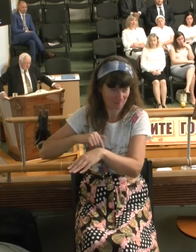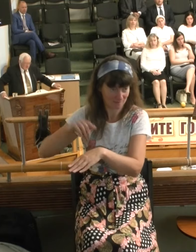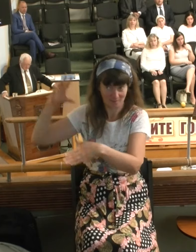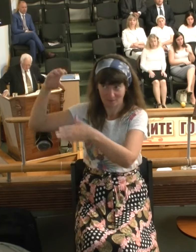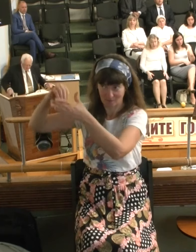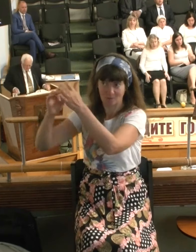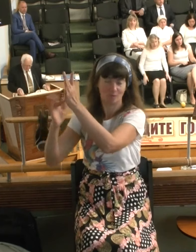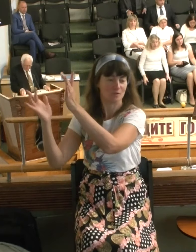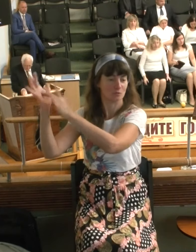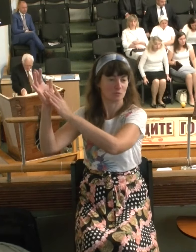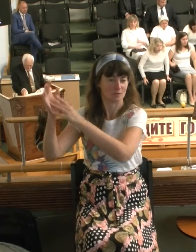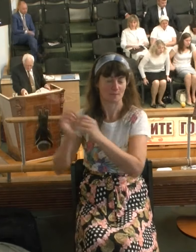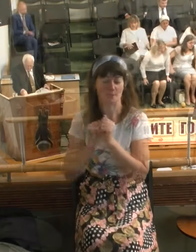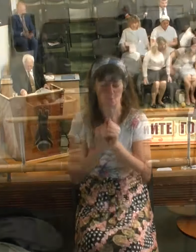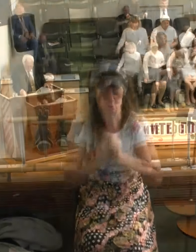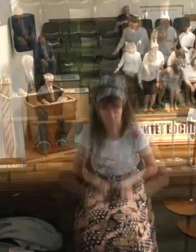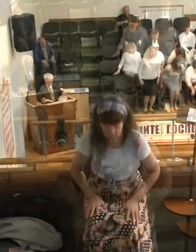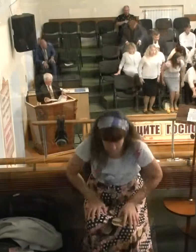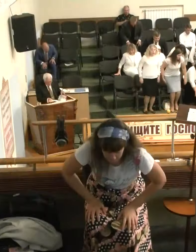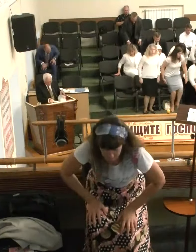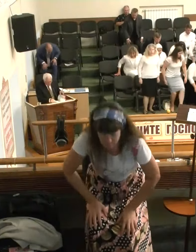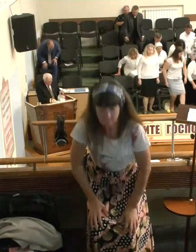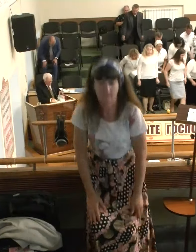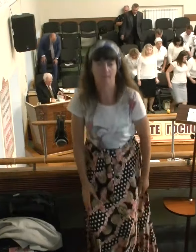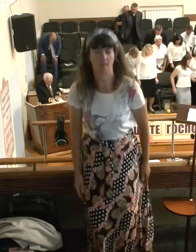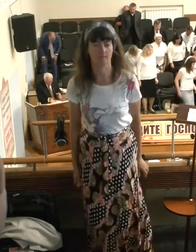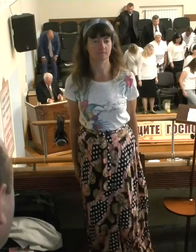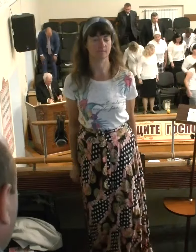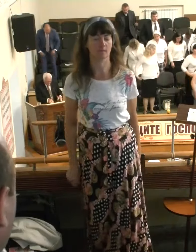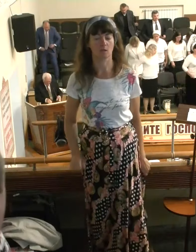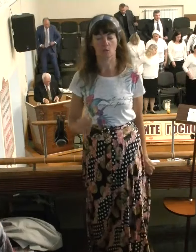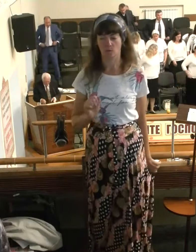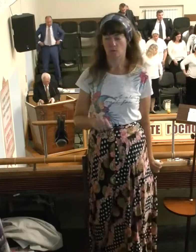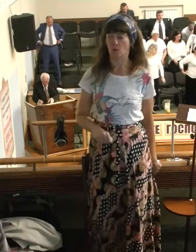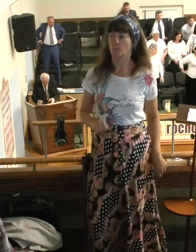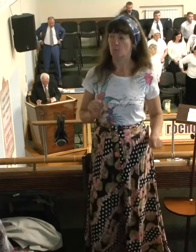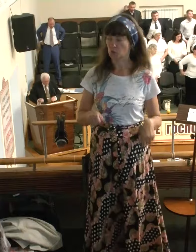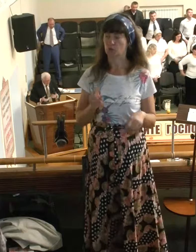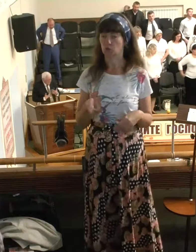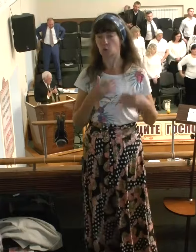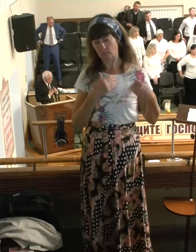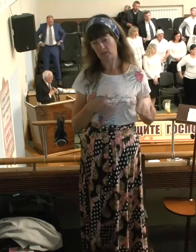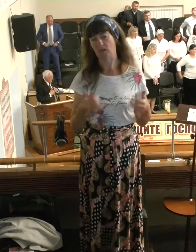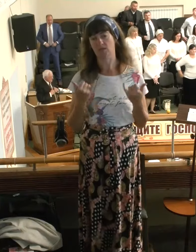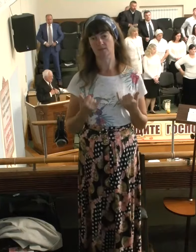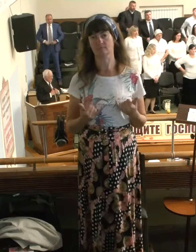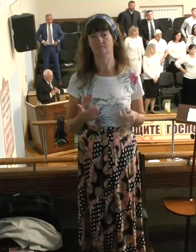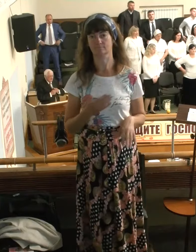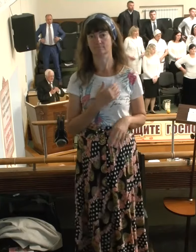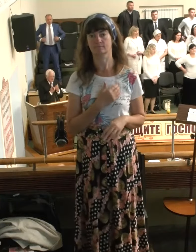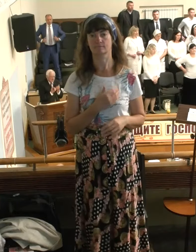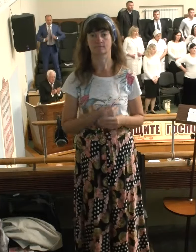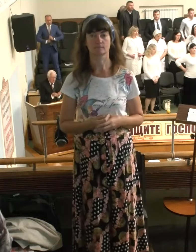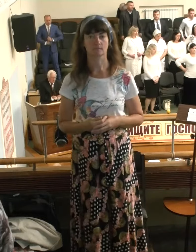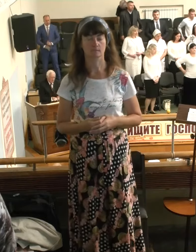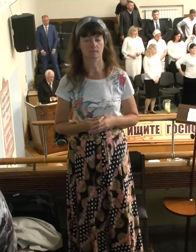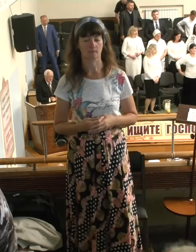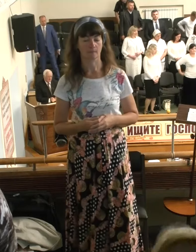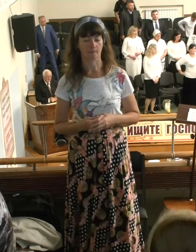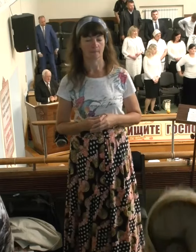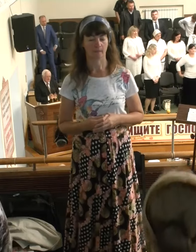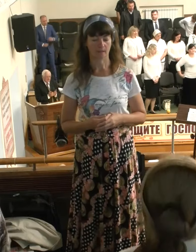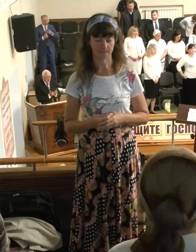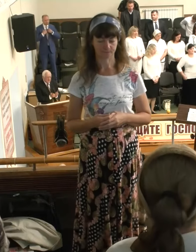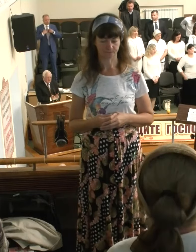Аминь. Мы помолимся. И может быть кто-то желал бы сегодня покаяться. Может кто-то желал бы сегодня прийти к